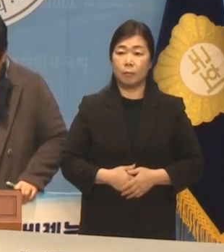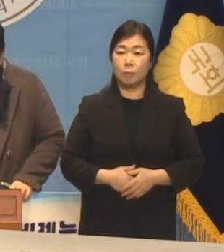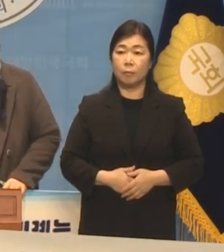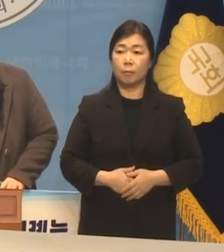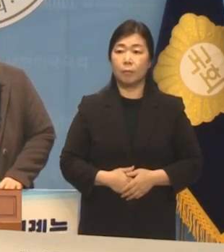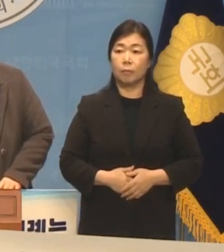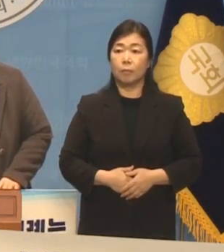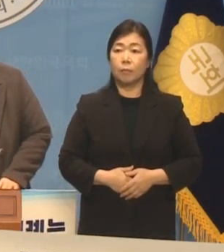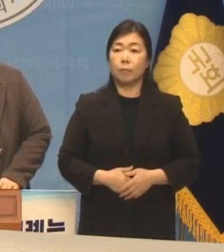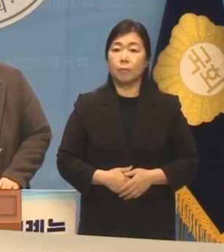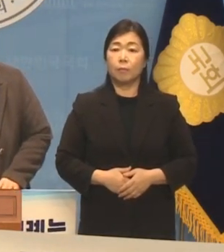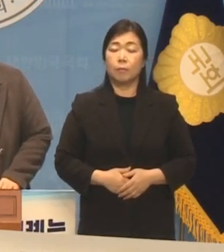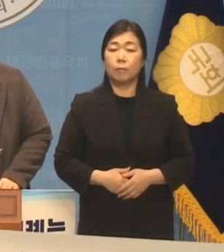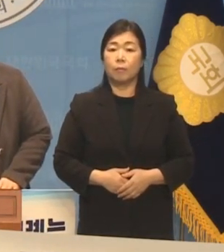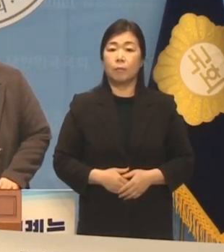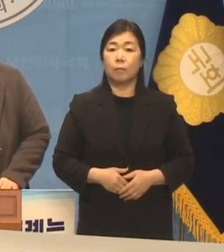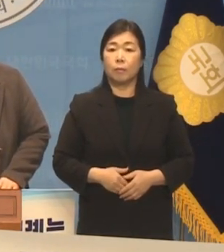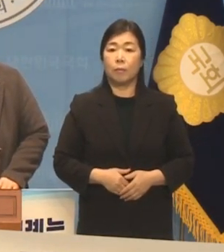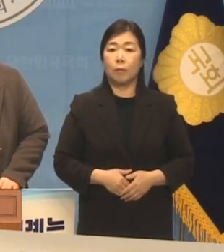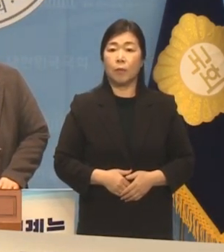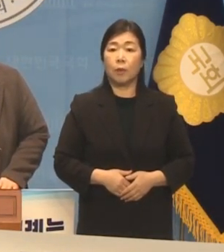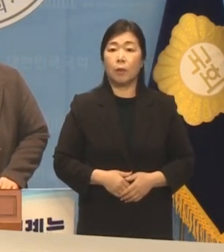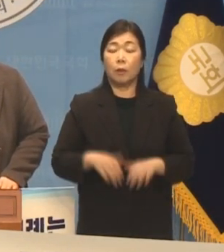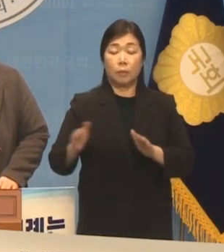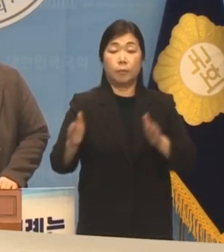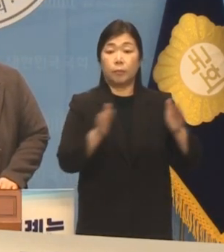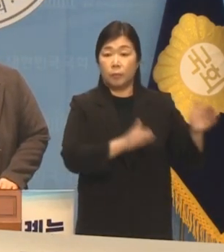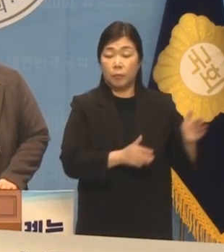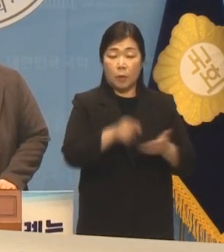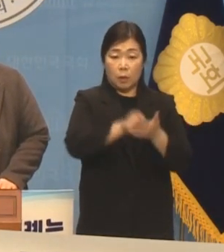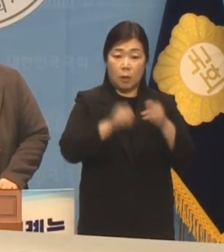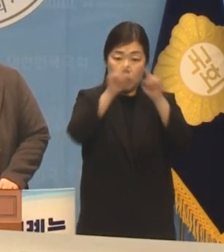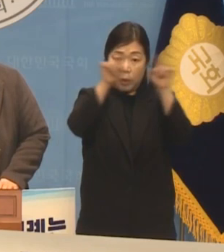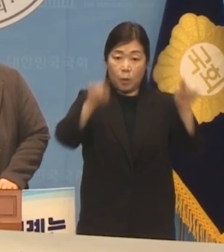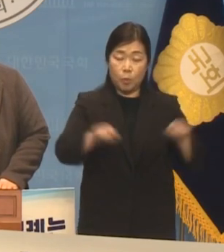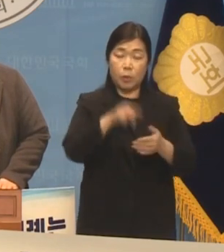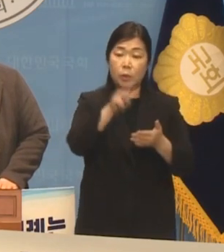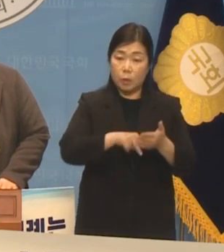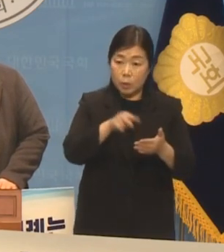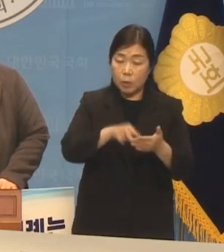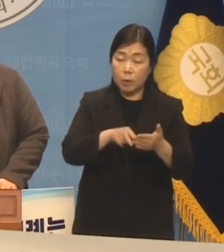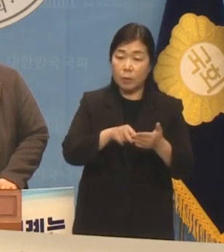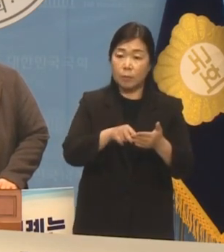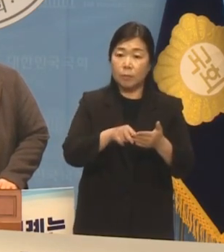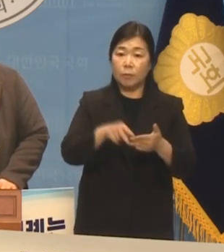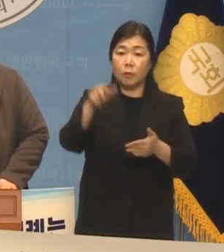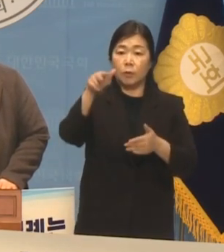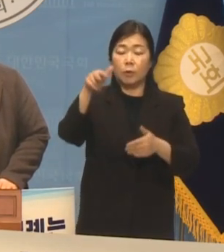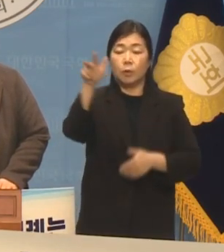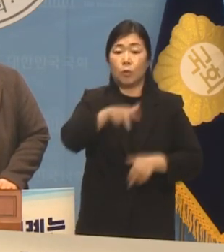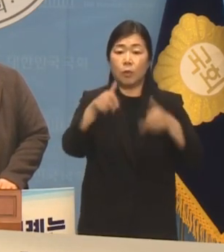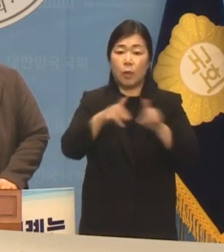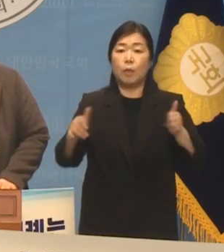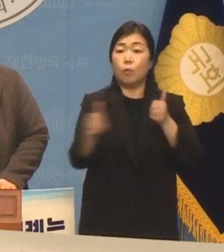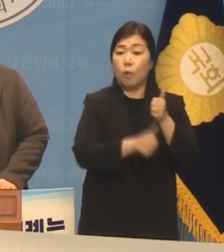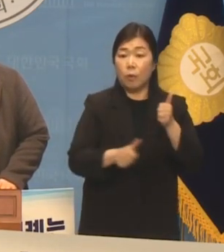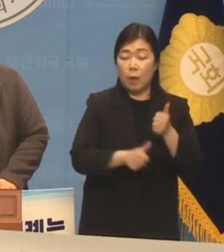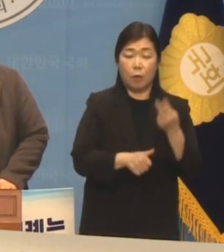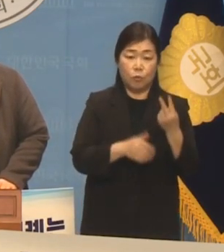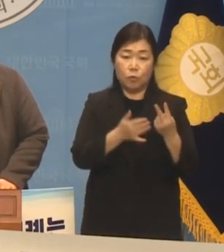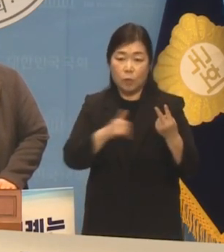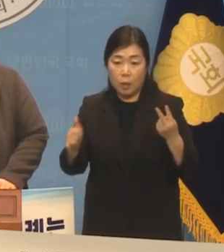감사합니다네 어 연이어서 기자회견 낭독을 어 전국장애인 위원회 두